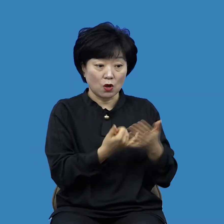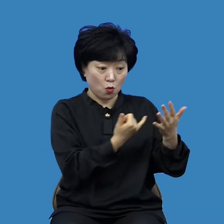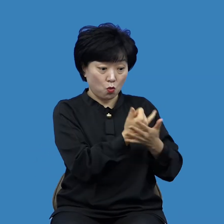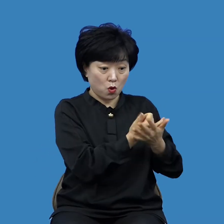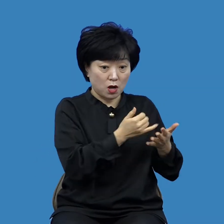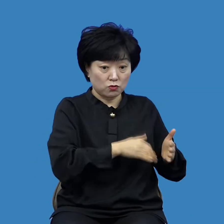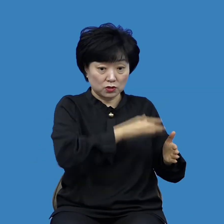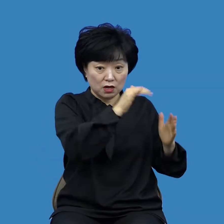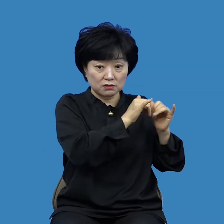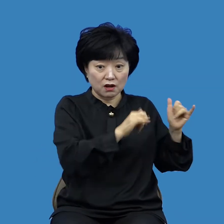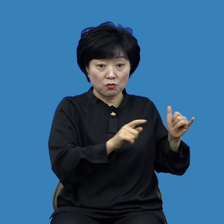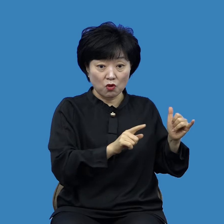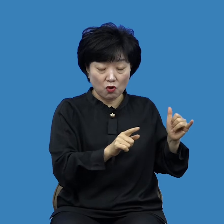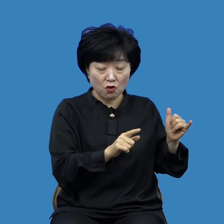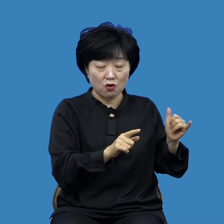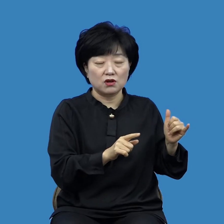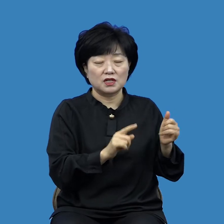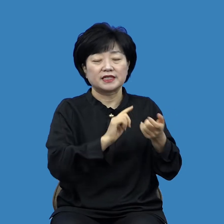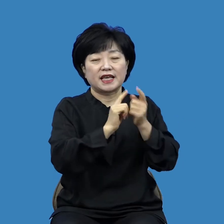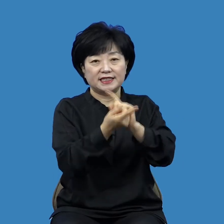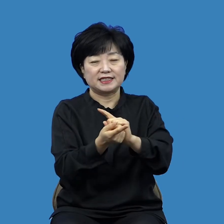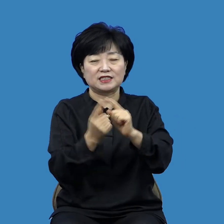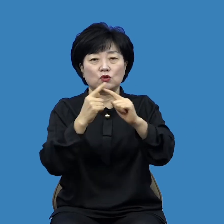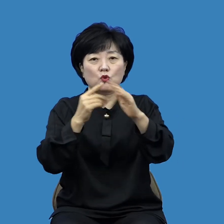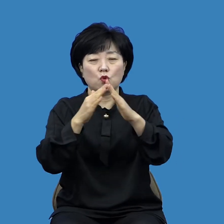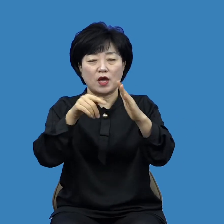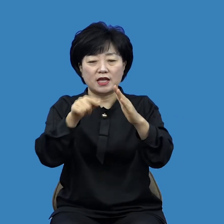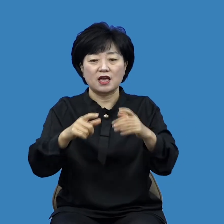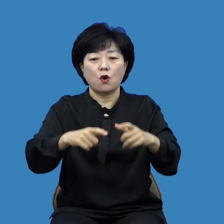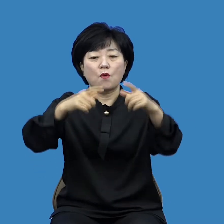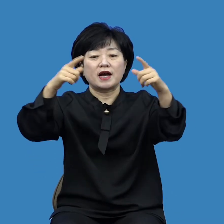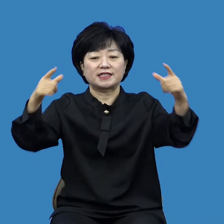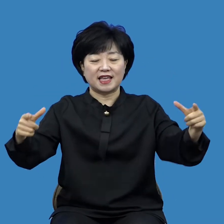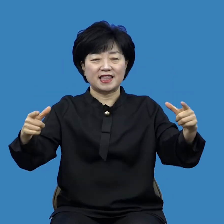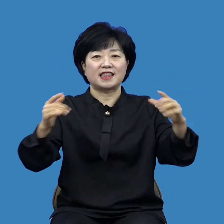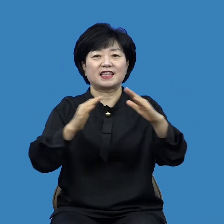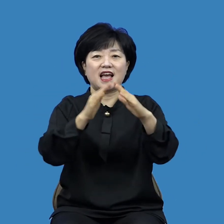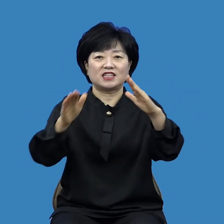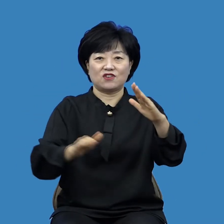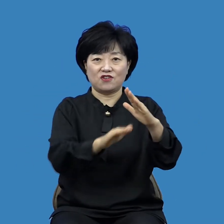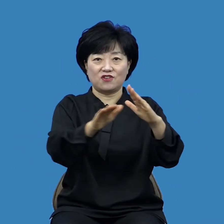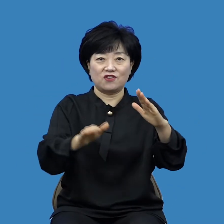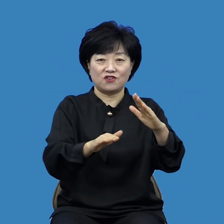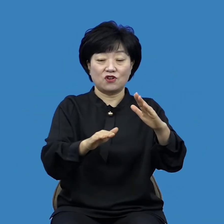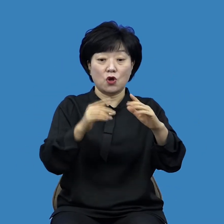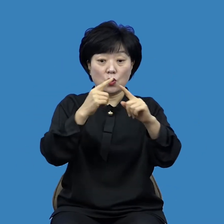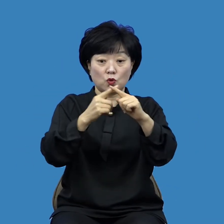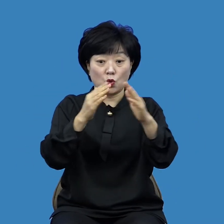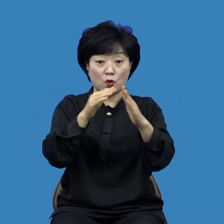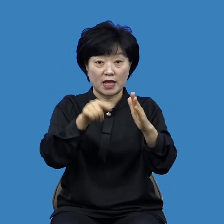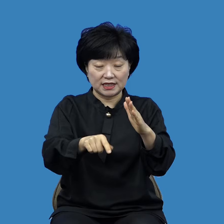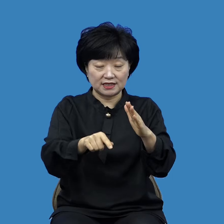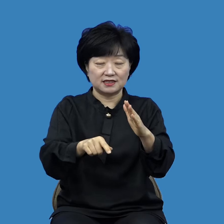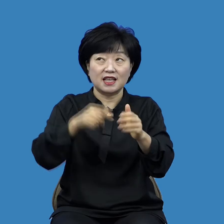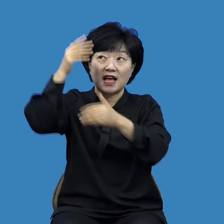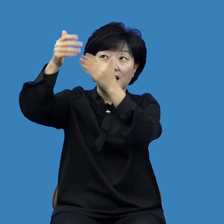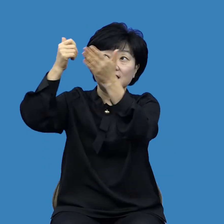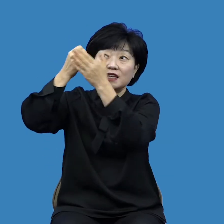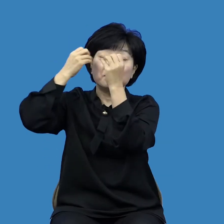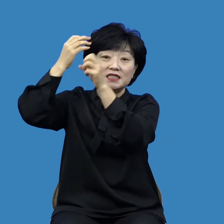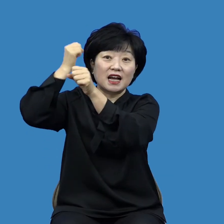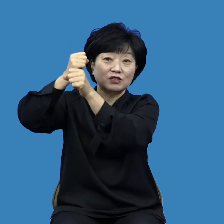상관없이 이것들을 때로는 대신하게 하기 위해서 확대된 가정으로 교회를 주셨어요. 그래서 교회는 하나님이 창조하신 가정과